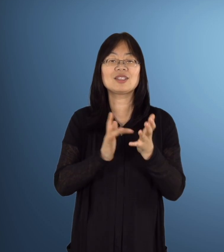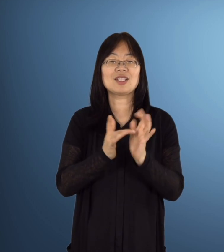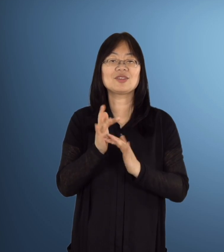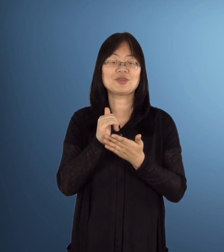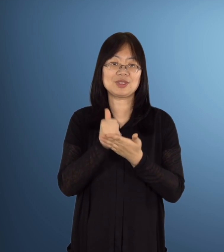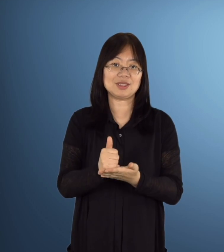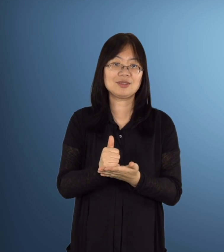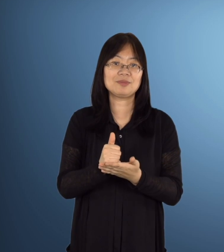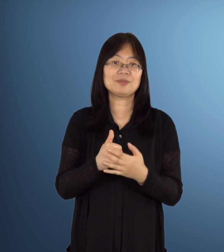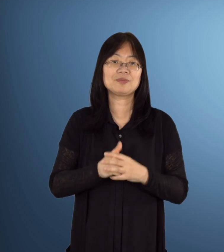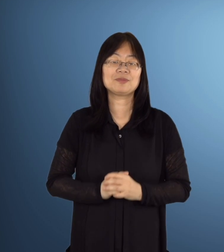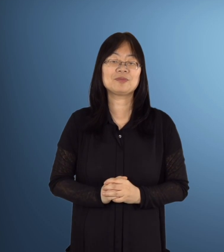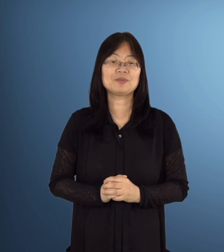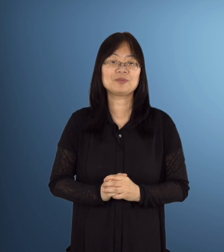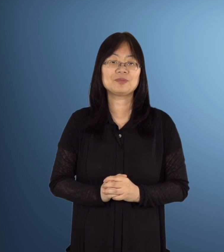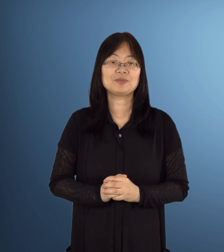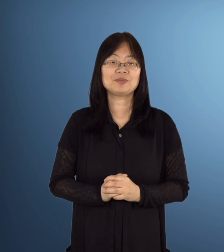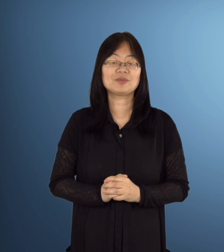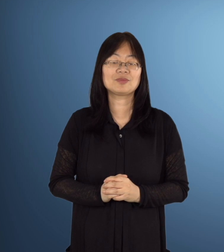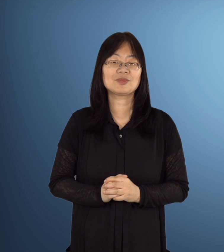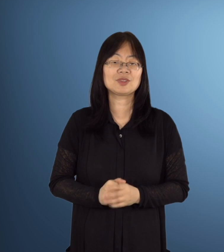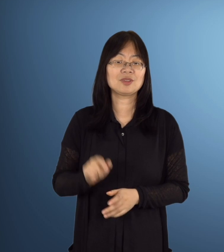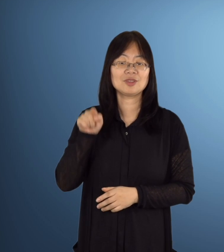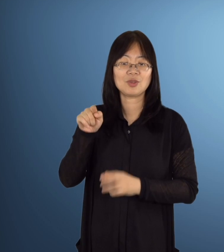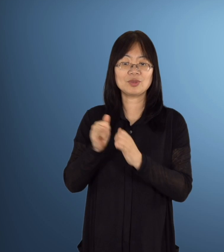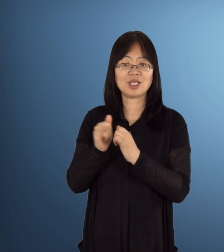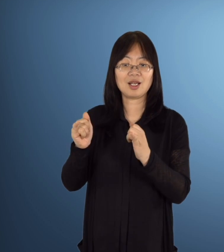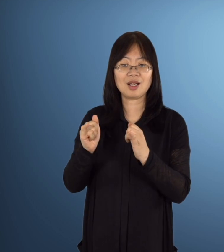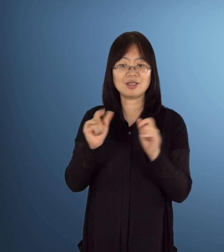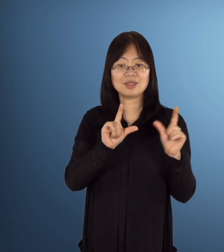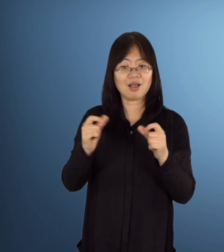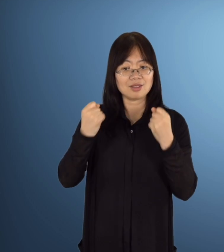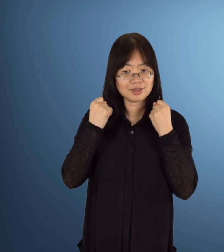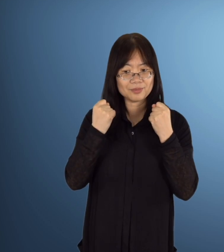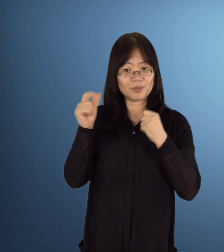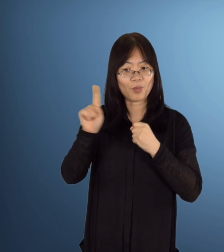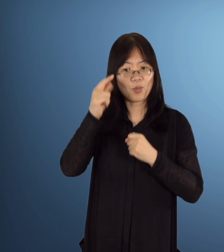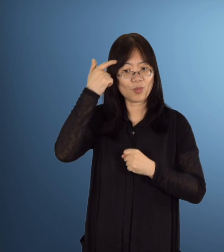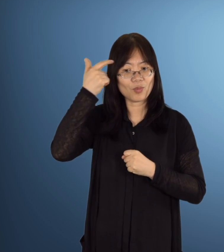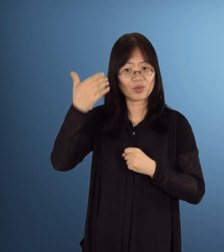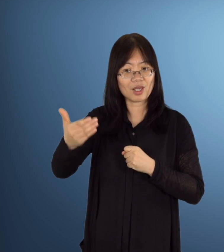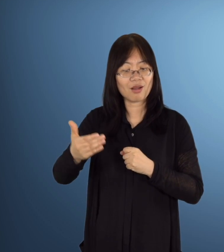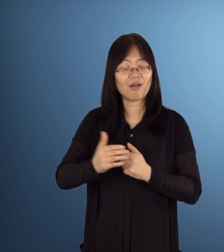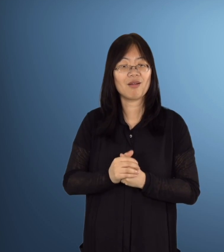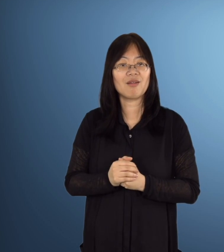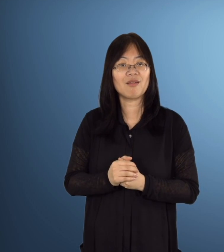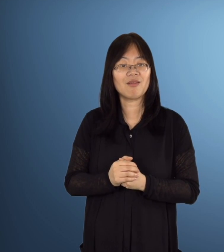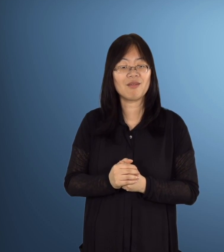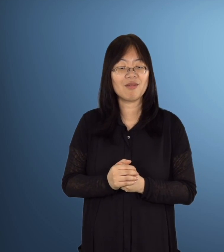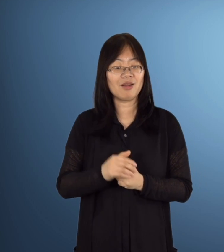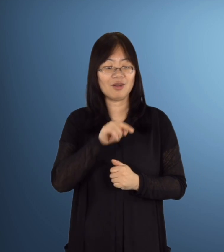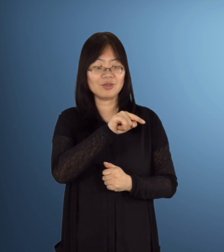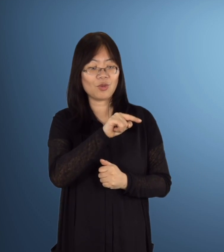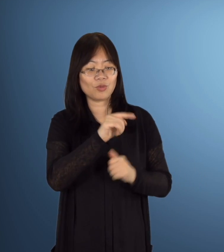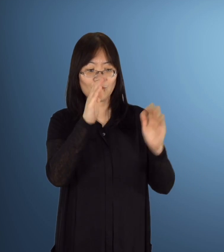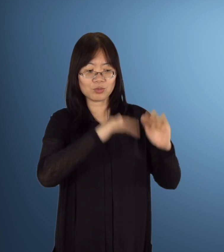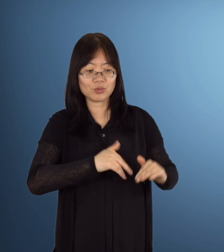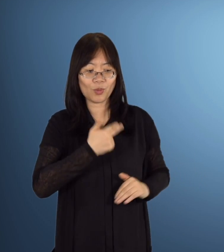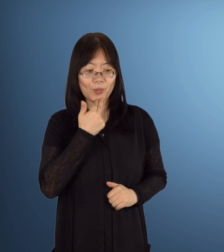예수. 야, 저 사람이 사는 힘은 정말 뭘까? 저런 데도 안